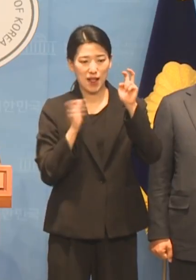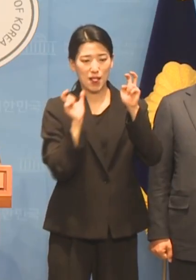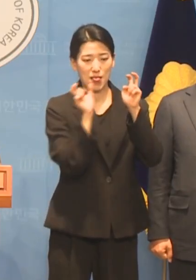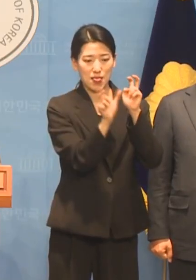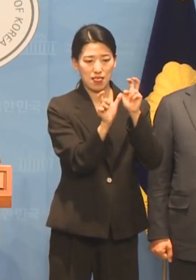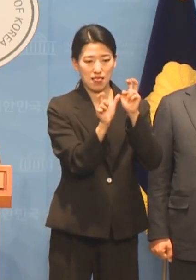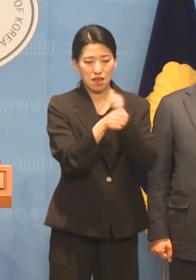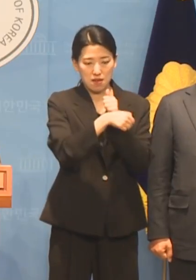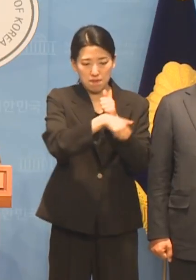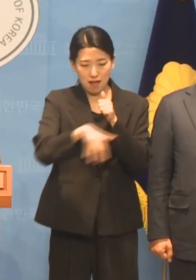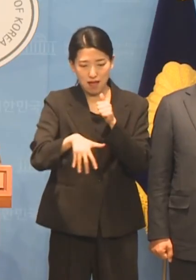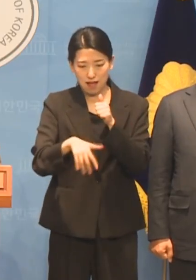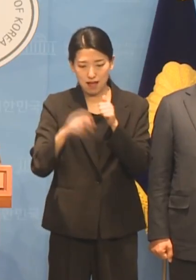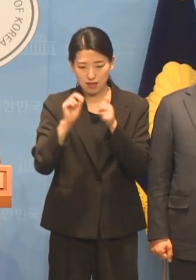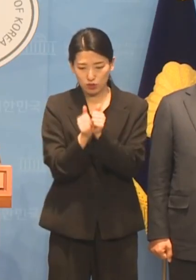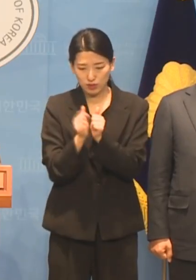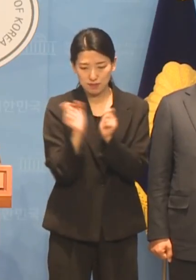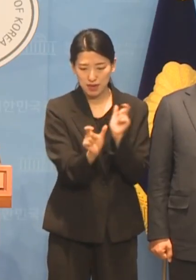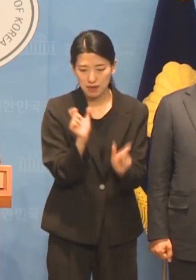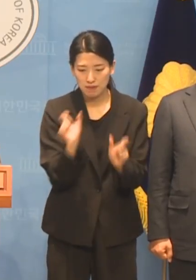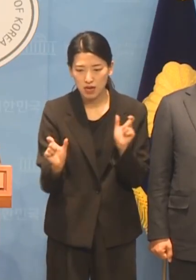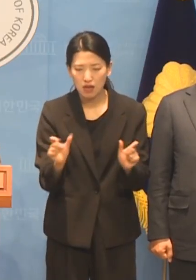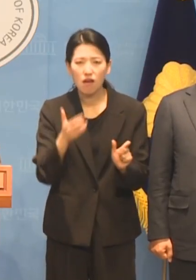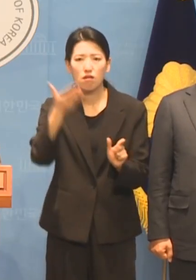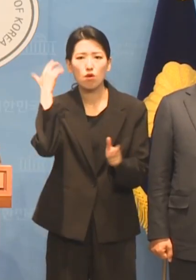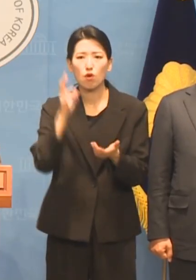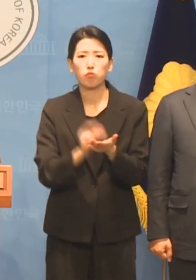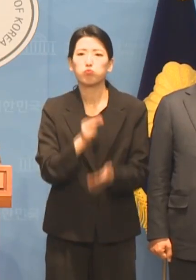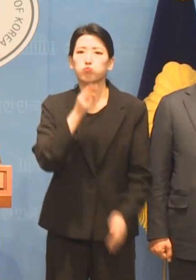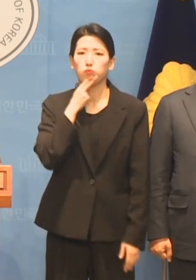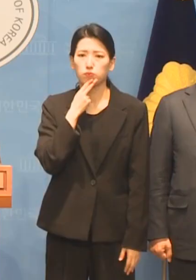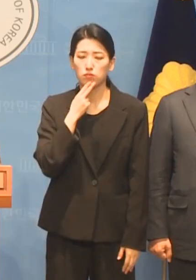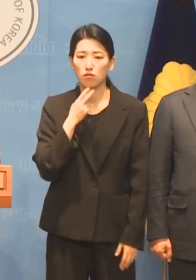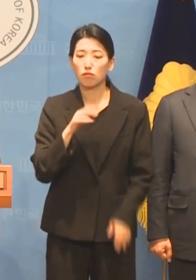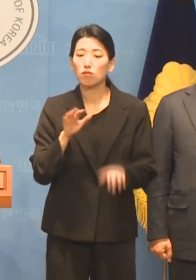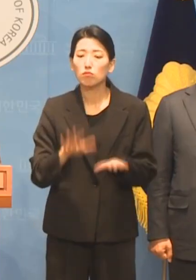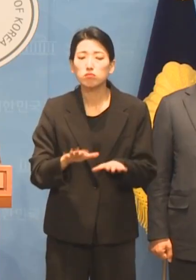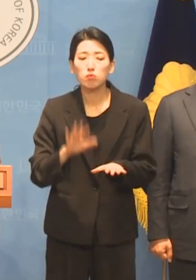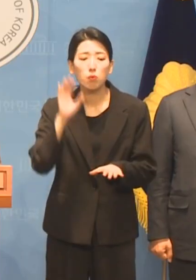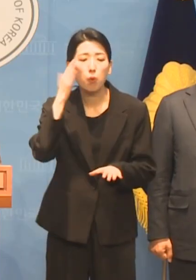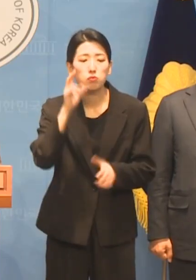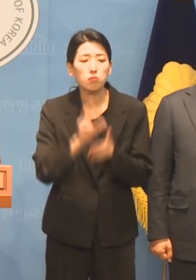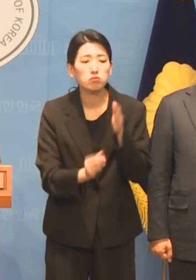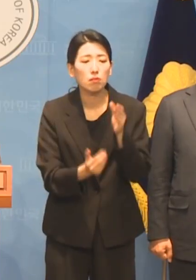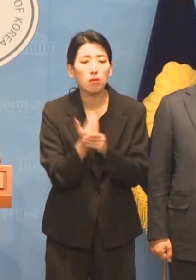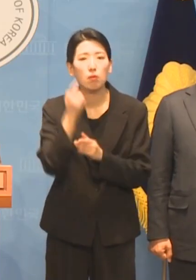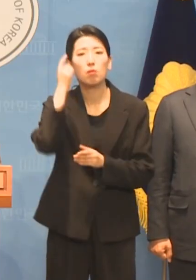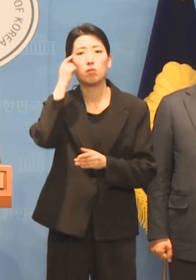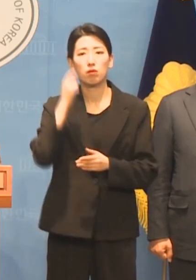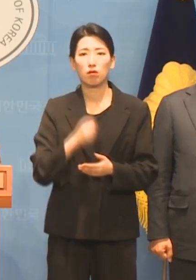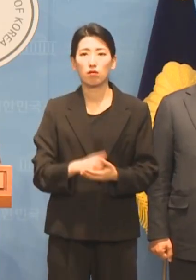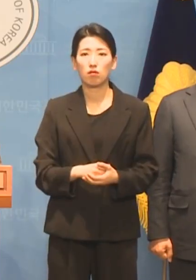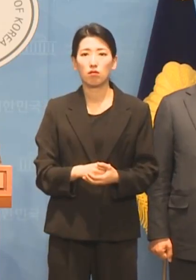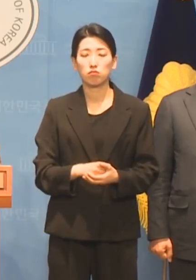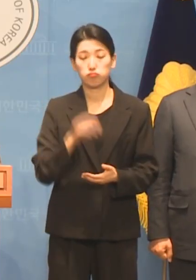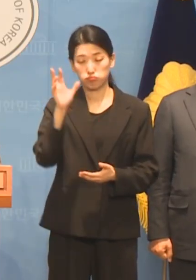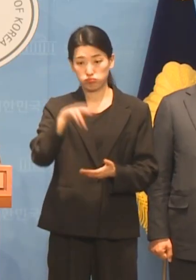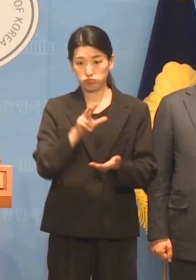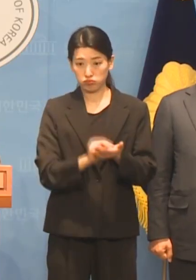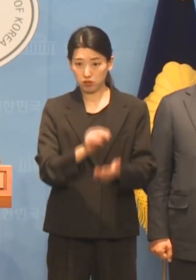들어 논란이 되더라. 중복 상장이 문제라고 생각한다면 상장 후 주식을 사지 않으면